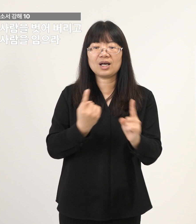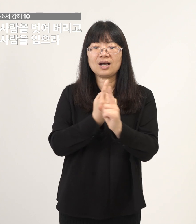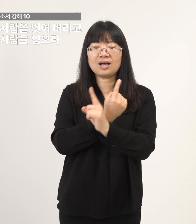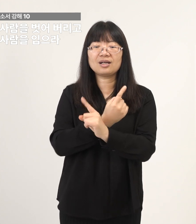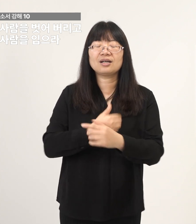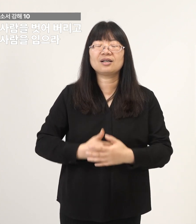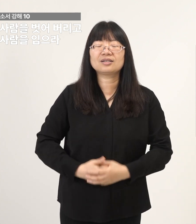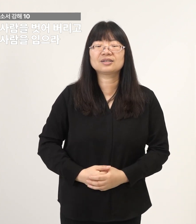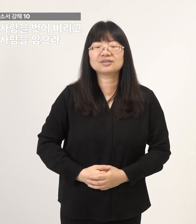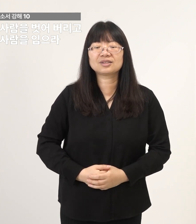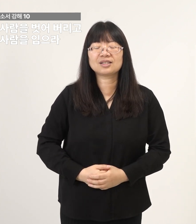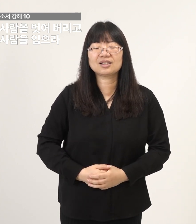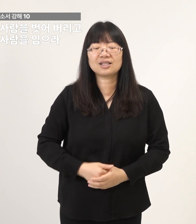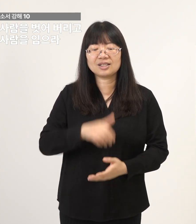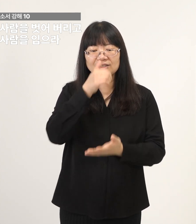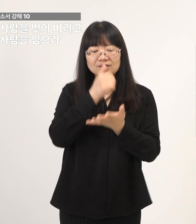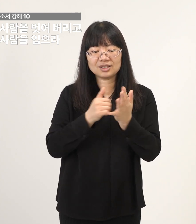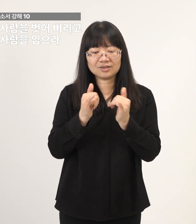되었고